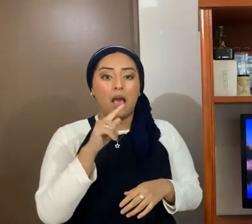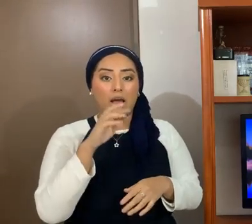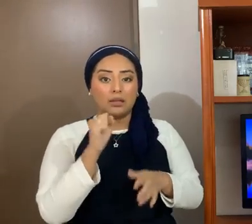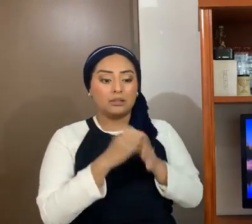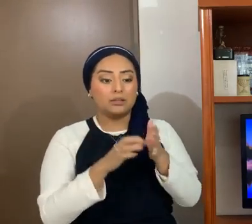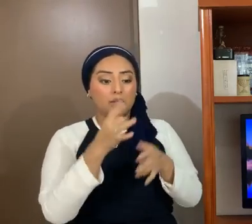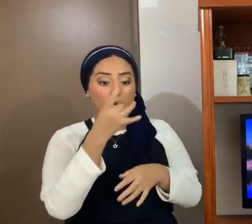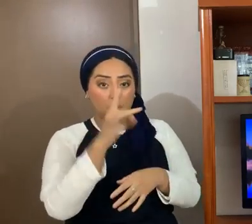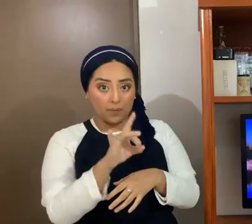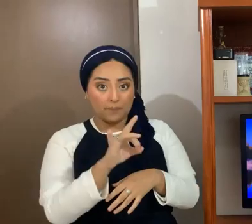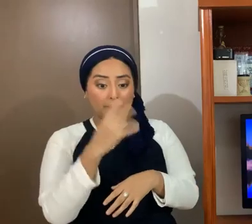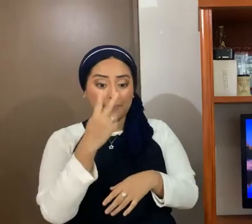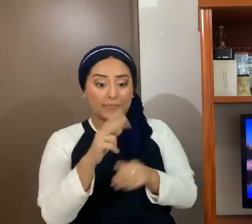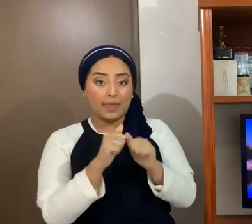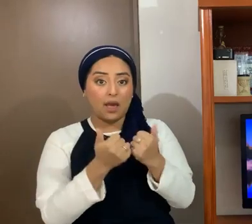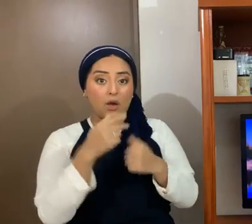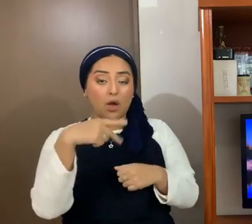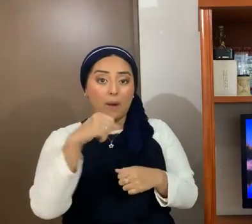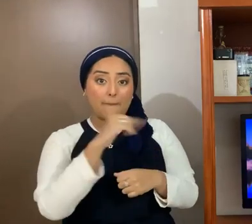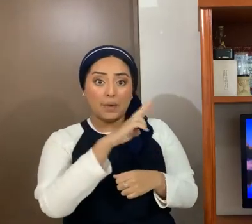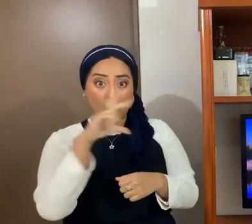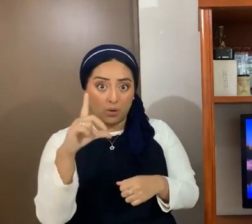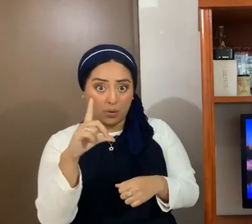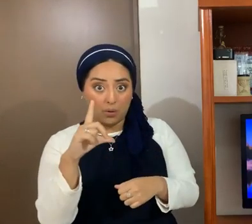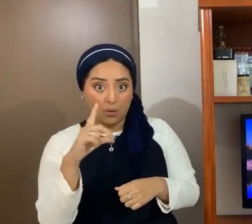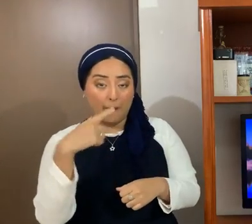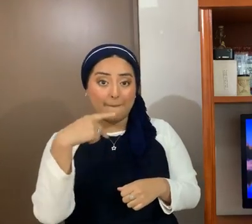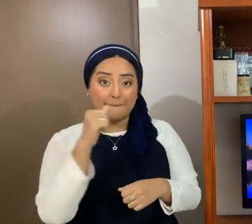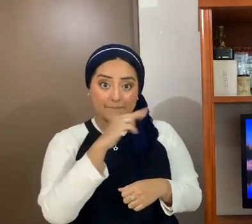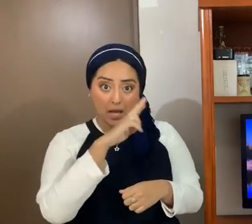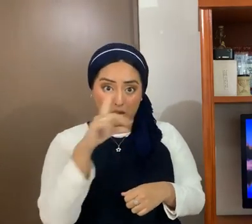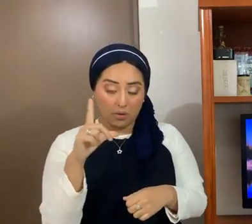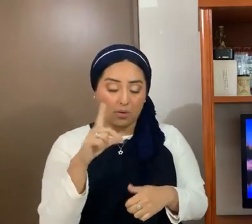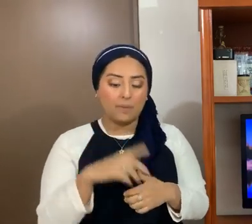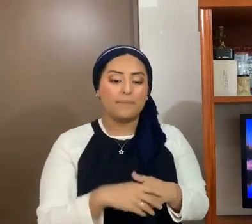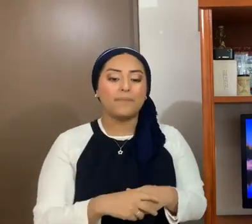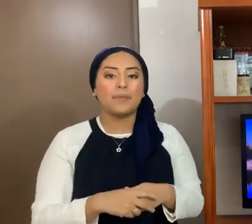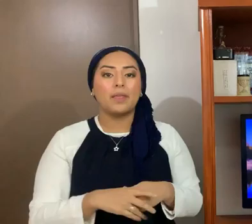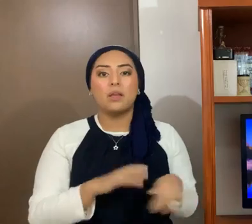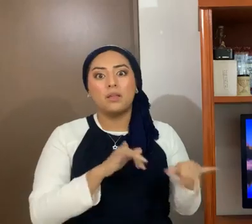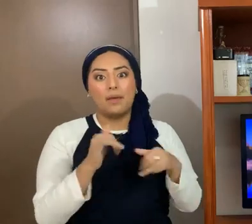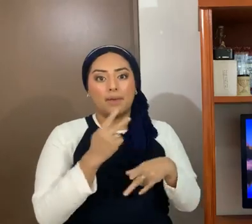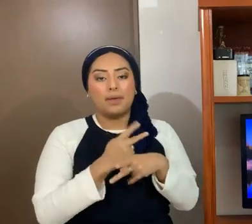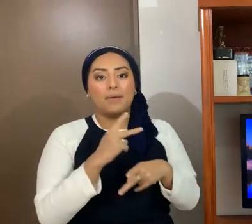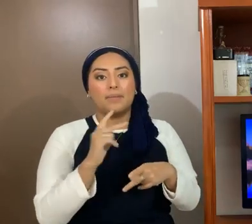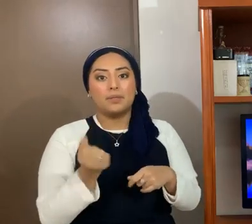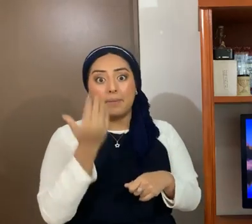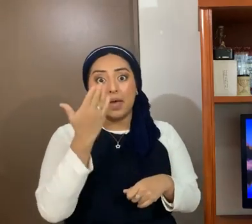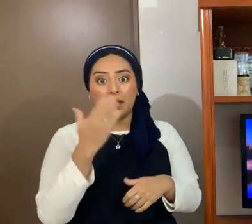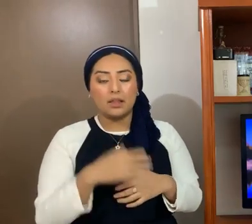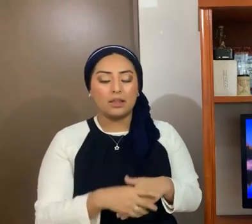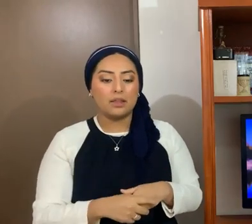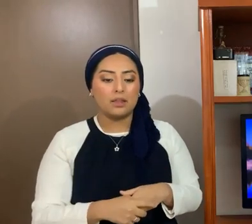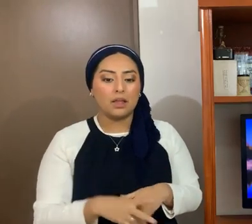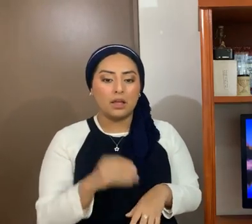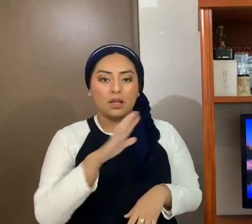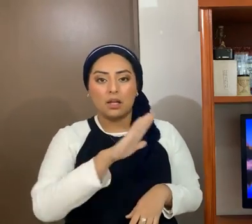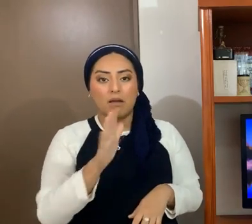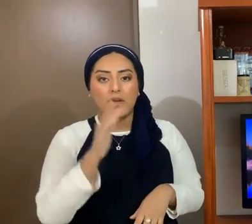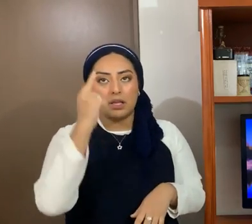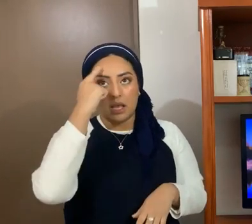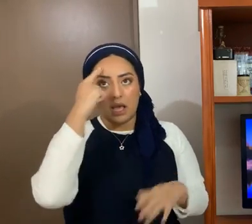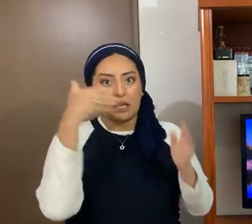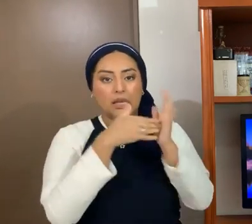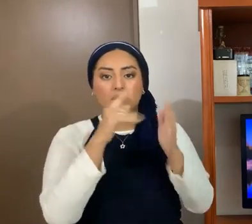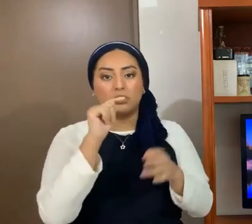18, y vamos a ver cómo Pablo, Rab Shaul, Pablo, también guardaba Shabbat y nunca habló contra